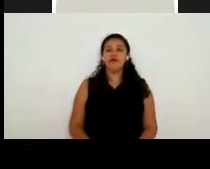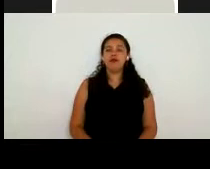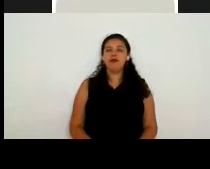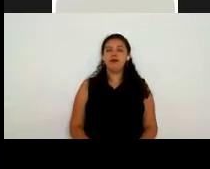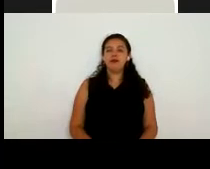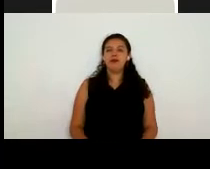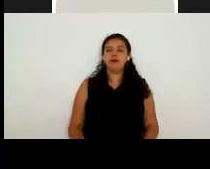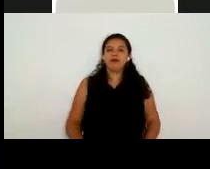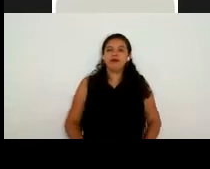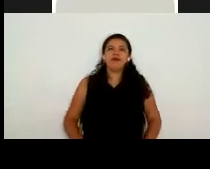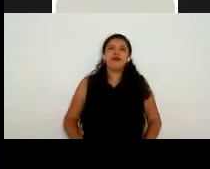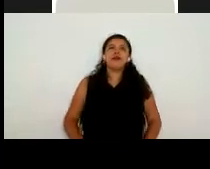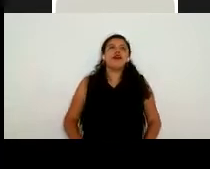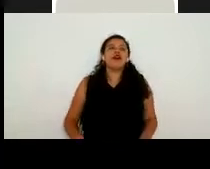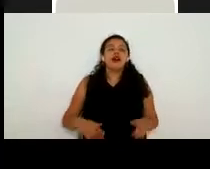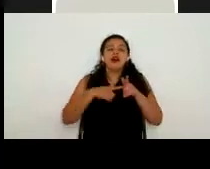seguimos